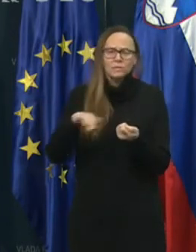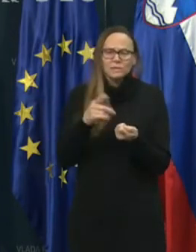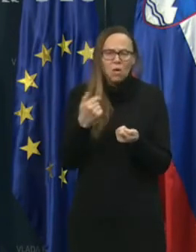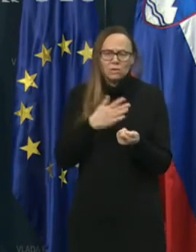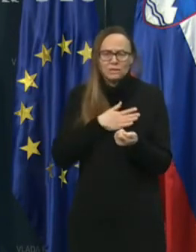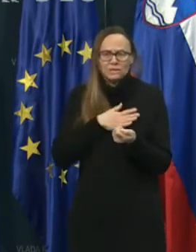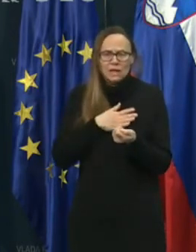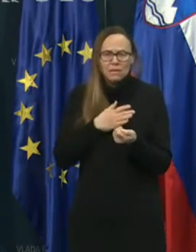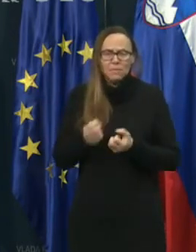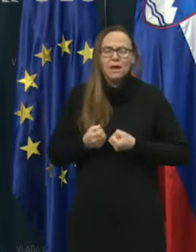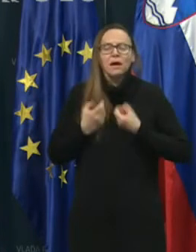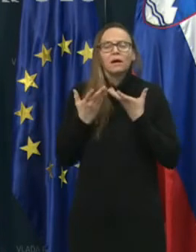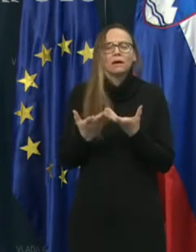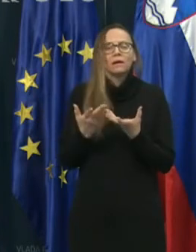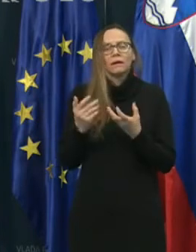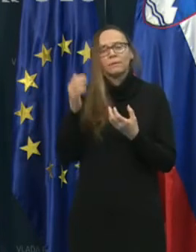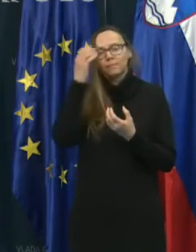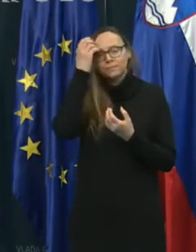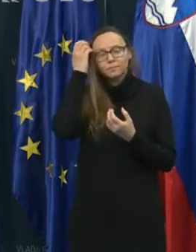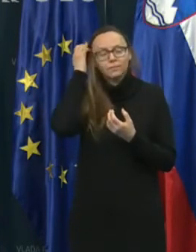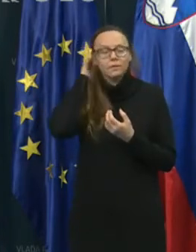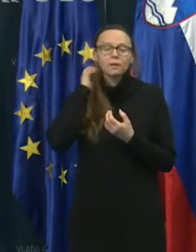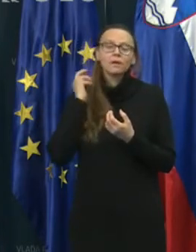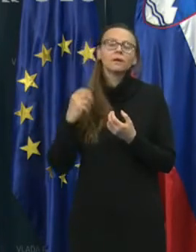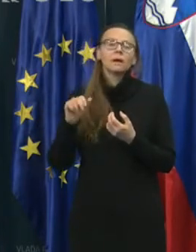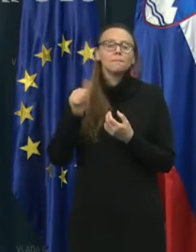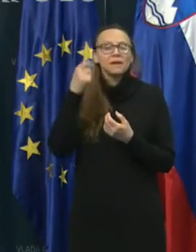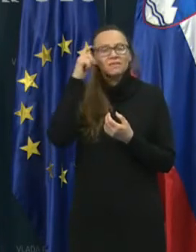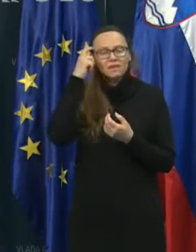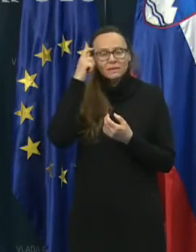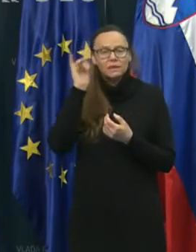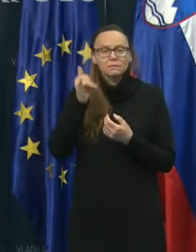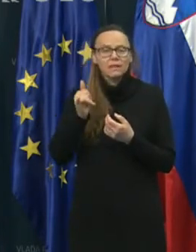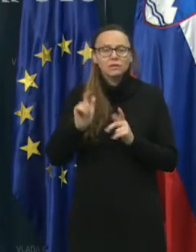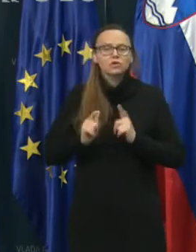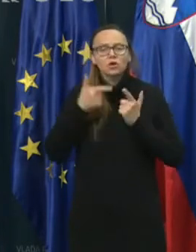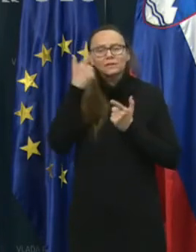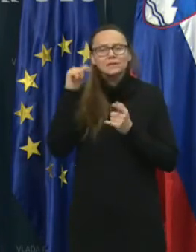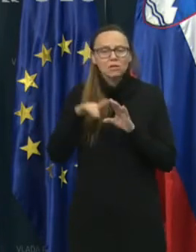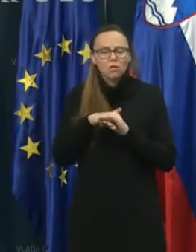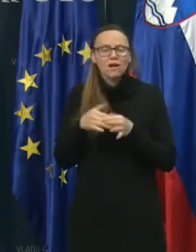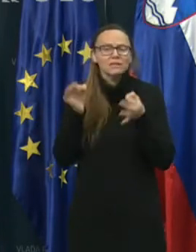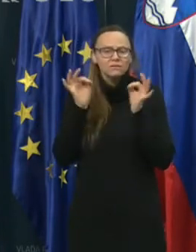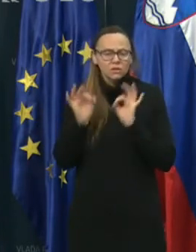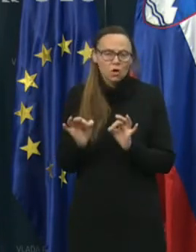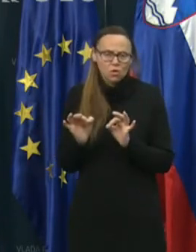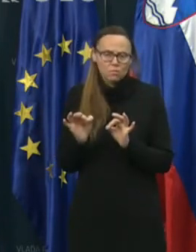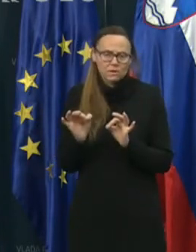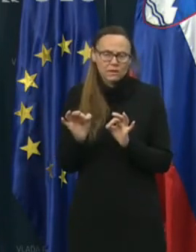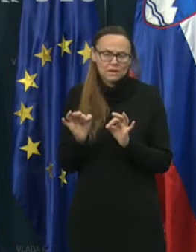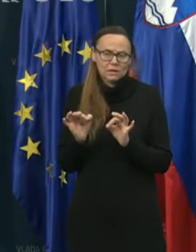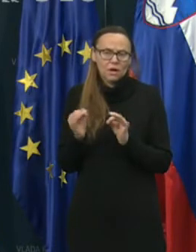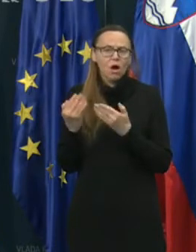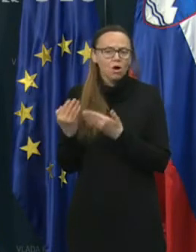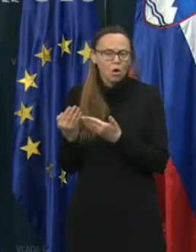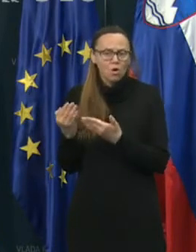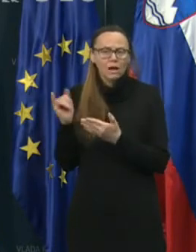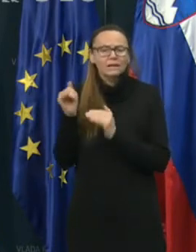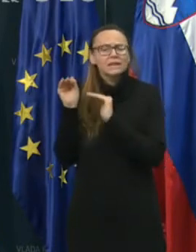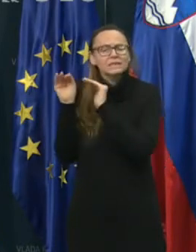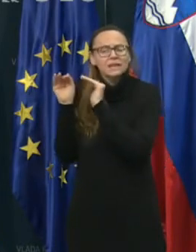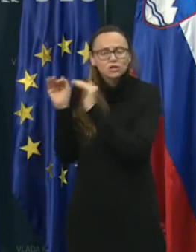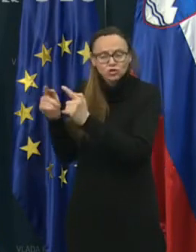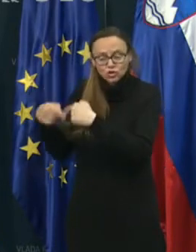sebe. Naša prva skrb je, da so stanovalci v dobrih rokah in da jih zaščitimo.